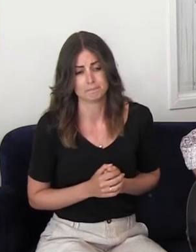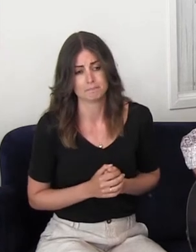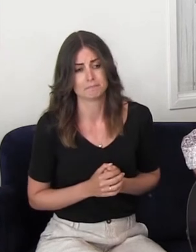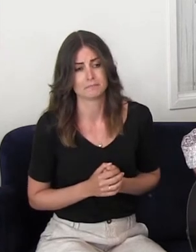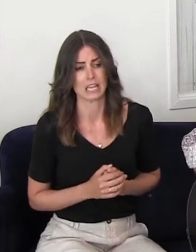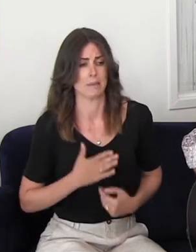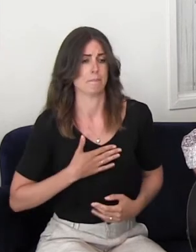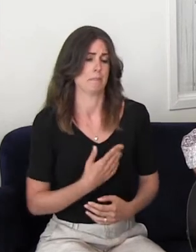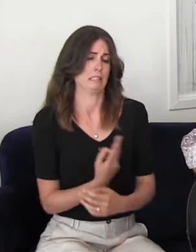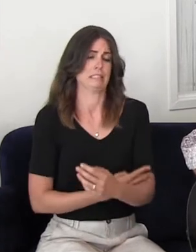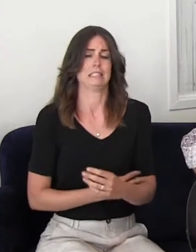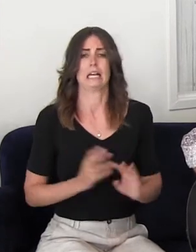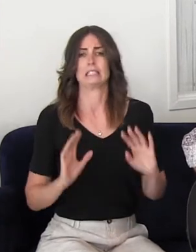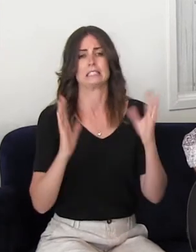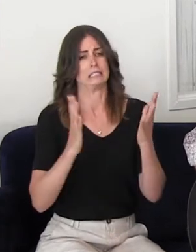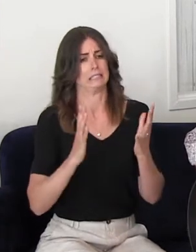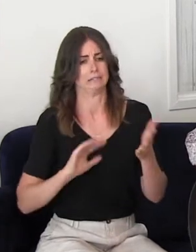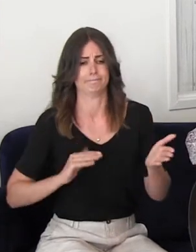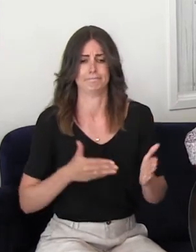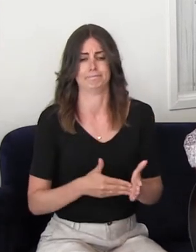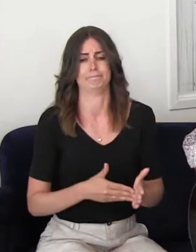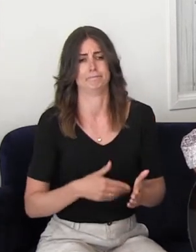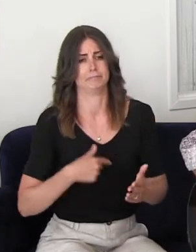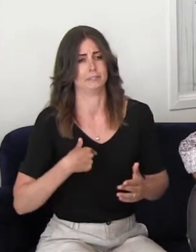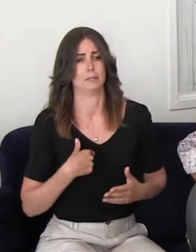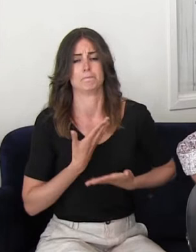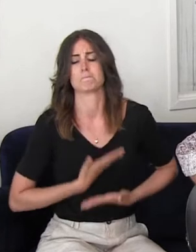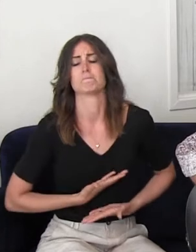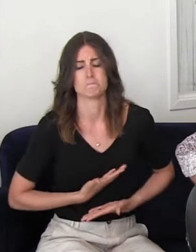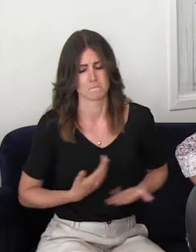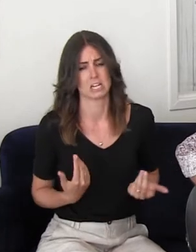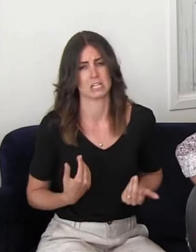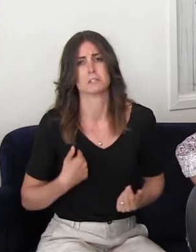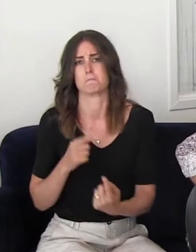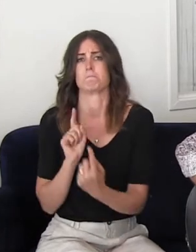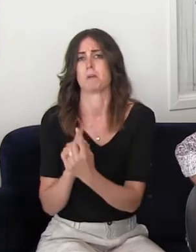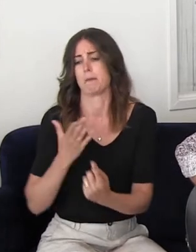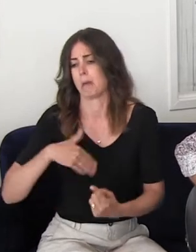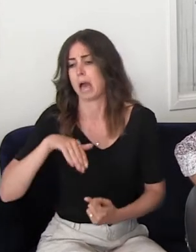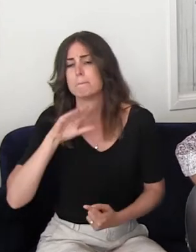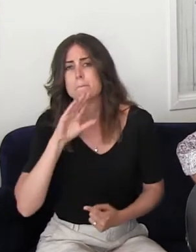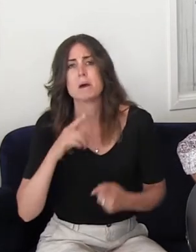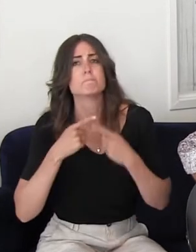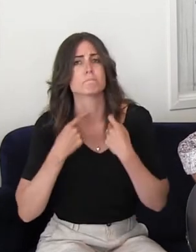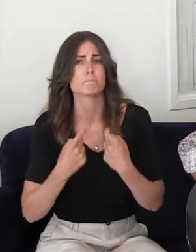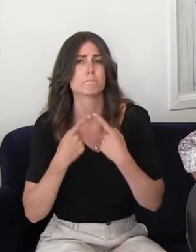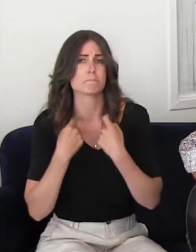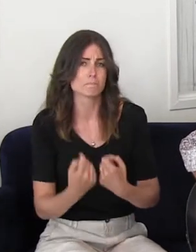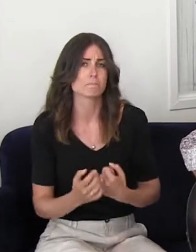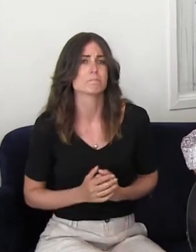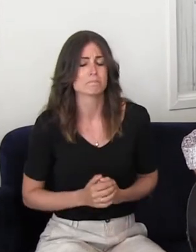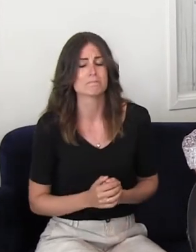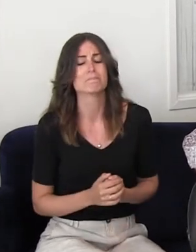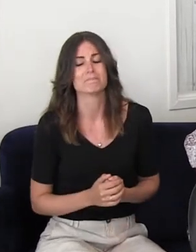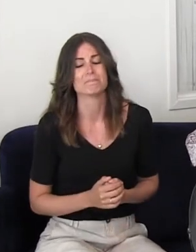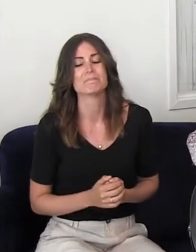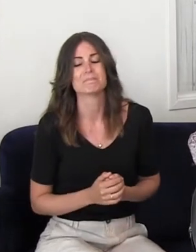Mitt sexualliv krånglade till askan blev min glöd. Jag gick till min mamma, jag, och klagade min